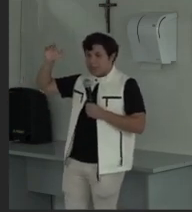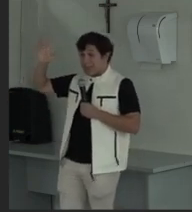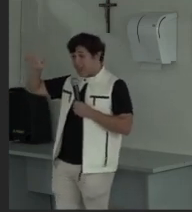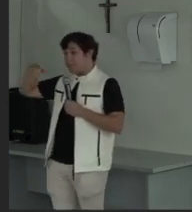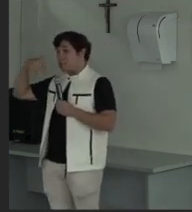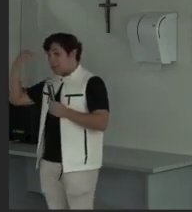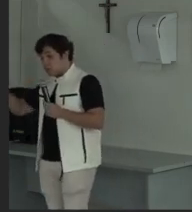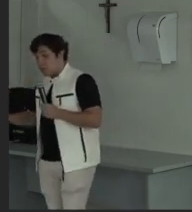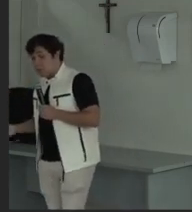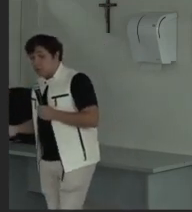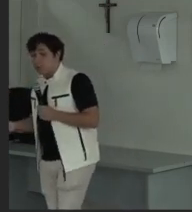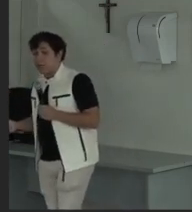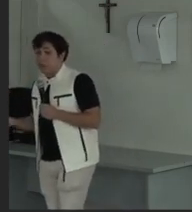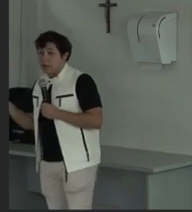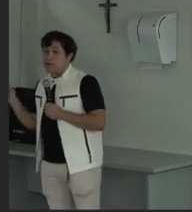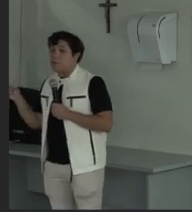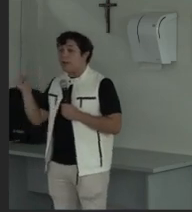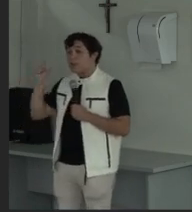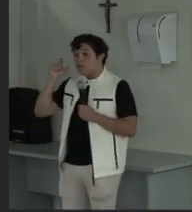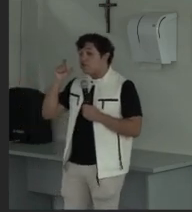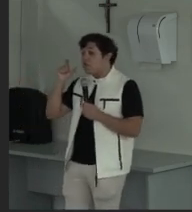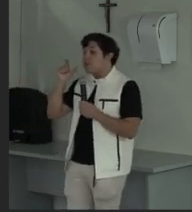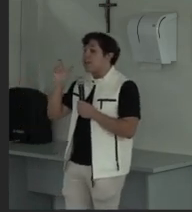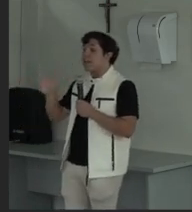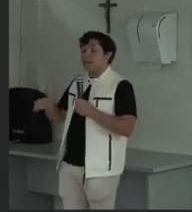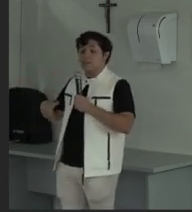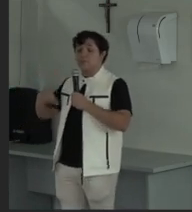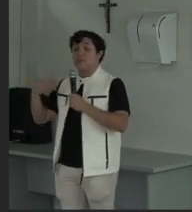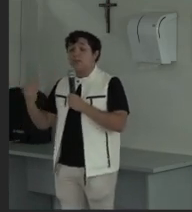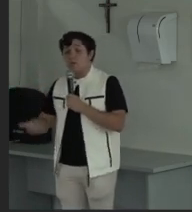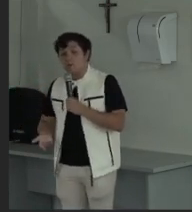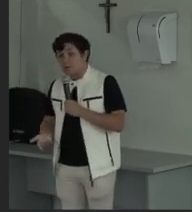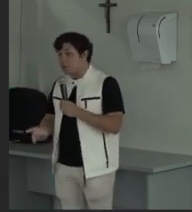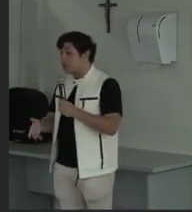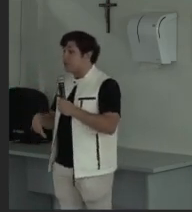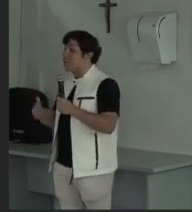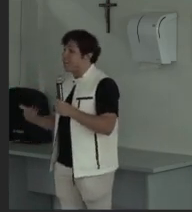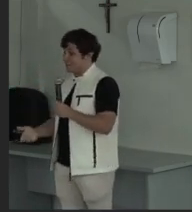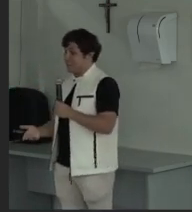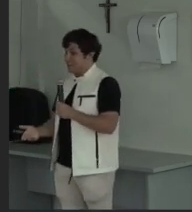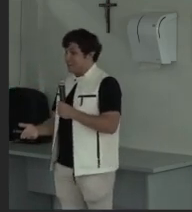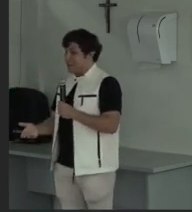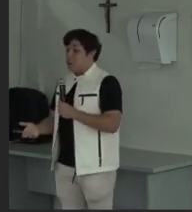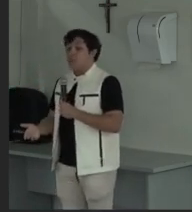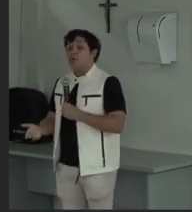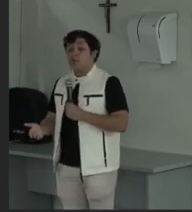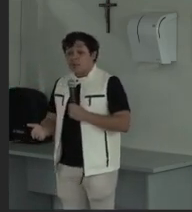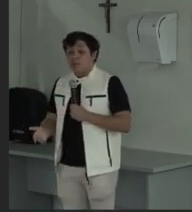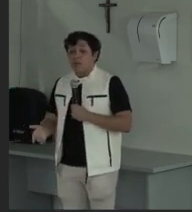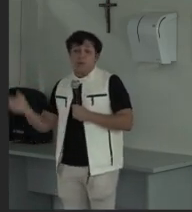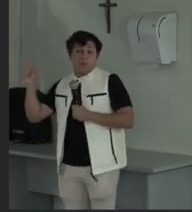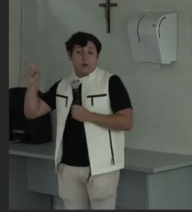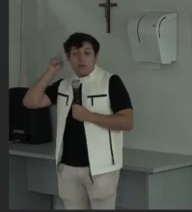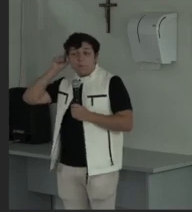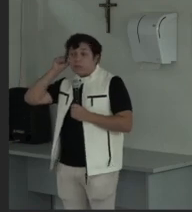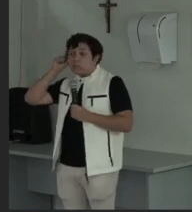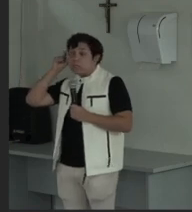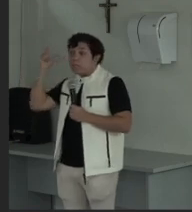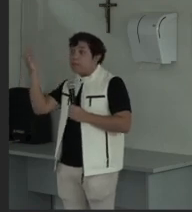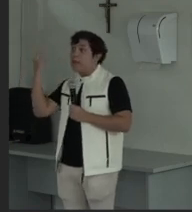Hay personas con hipoacusia que con aparatos no llegan a escuchar como una persona oyente. Por lo tanto, a lo mejor el aparato sirve para